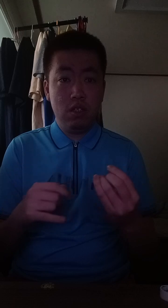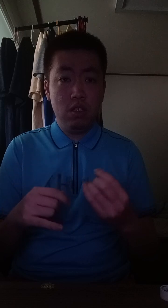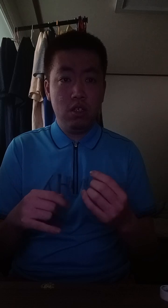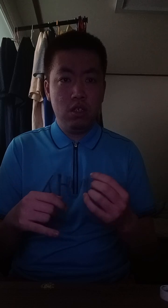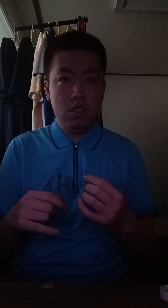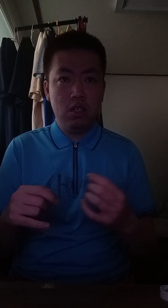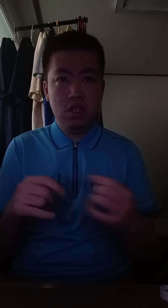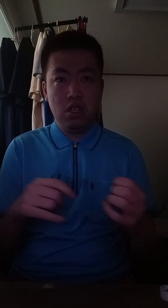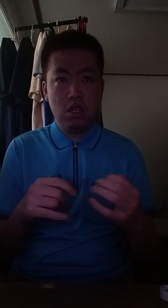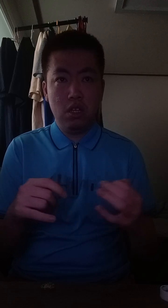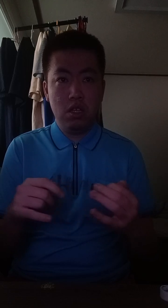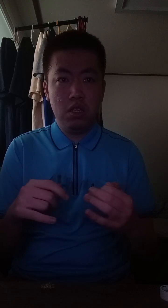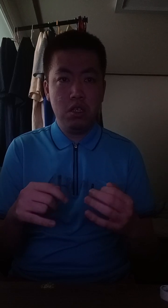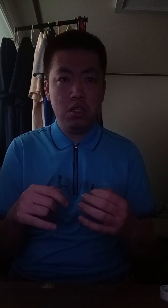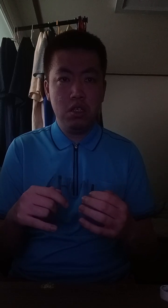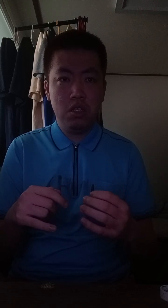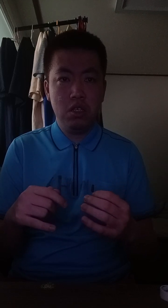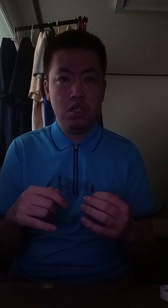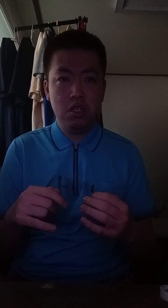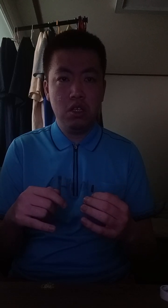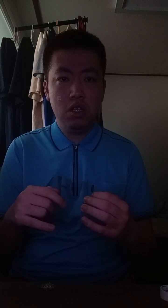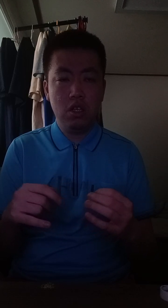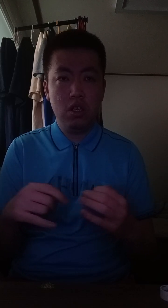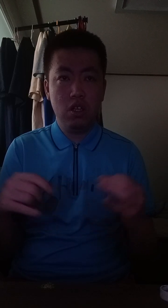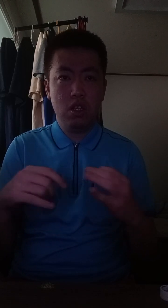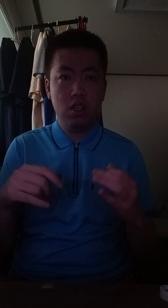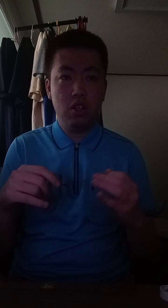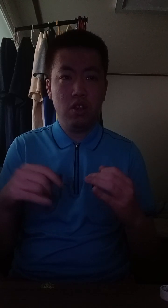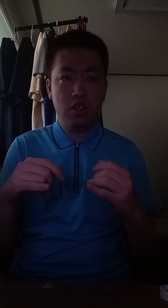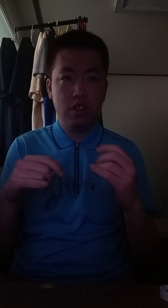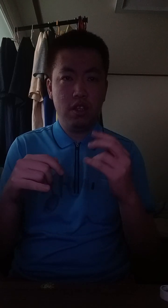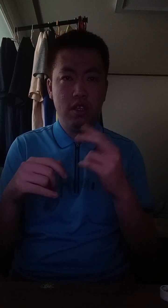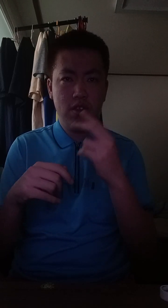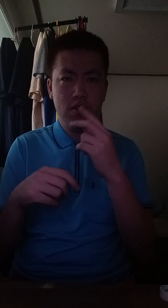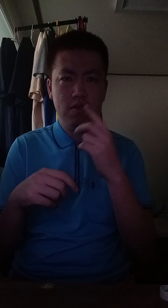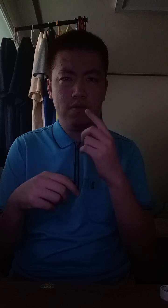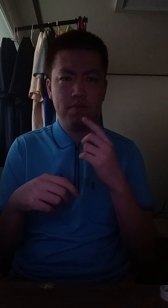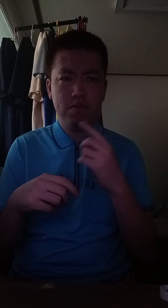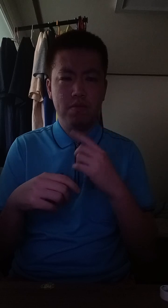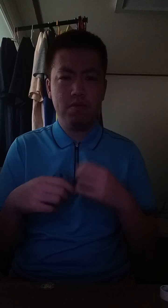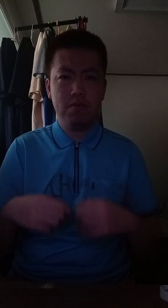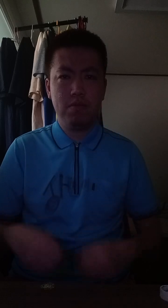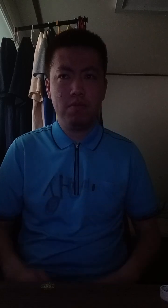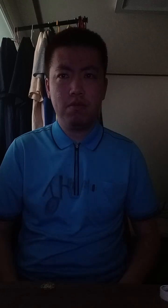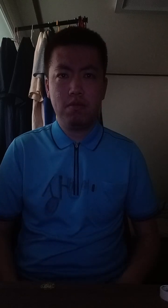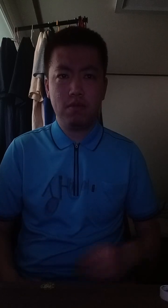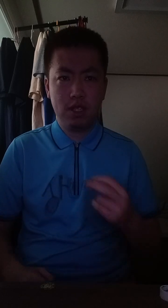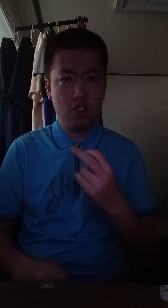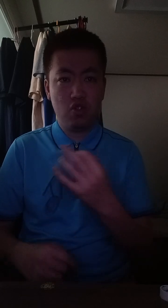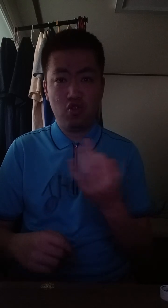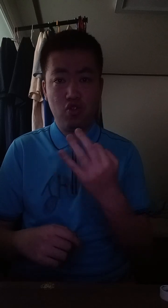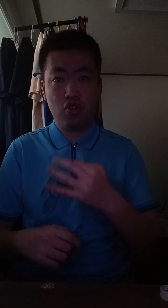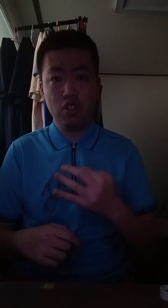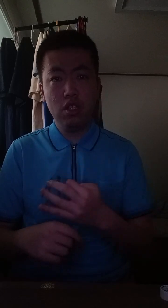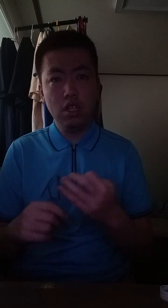몸이 떠밀리다 보면 발이 이 같은 방향으로 빠질 수 있다는 겁니다. 서울 메트로 운영 역사 120곳